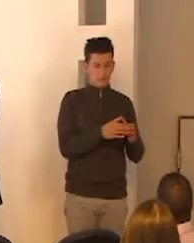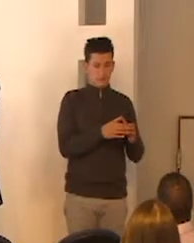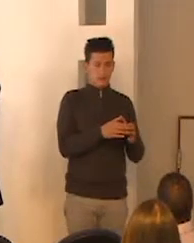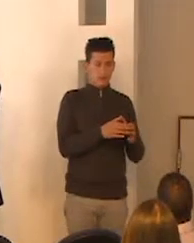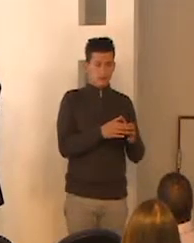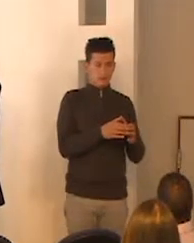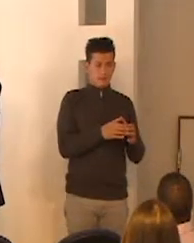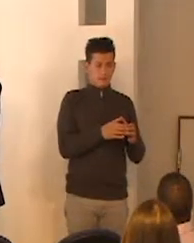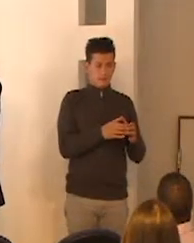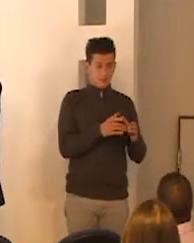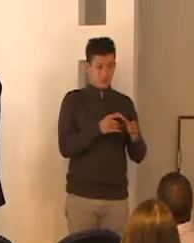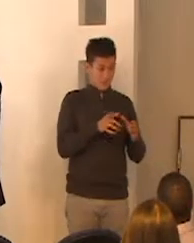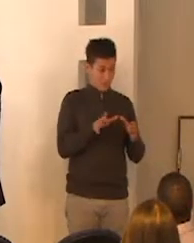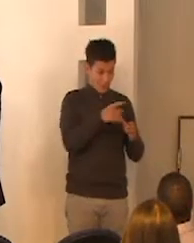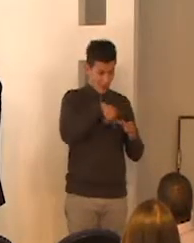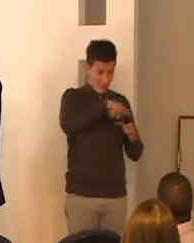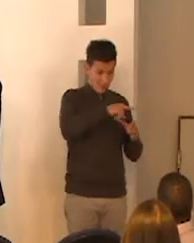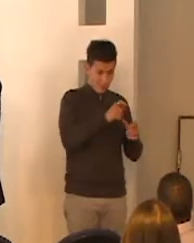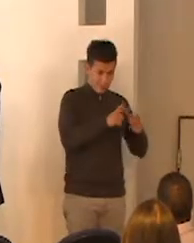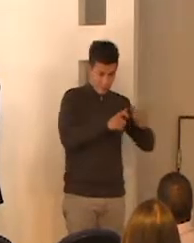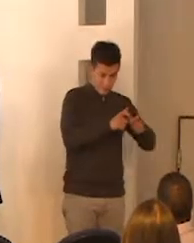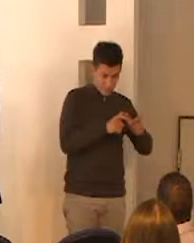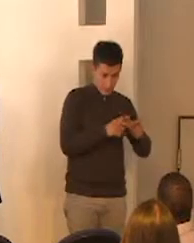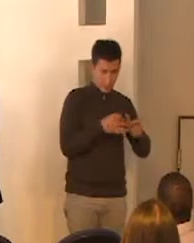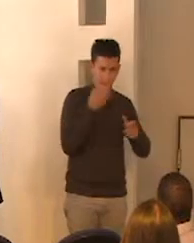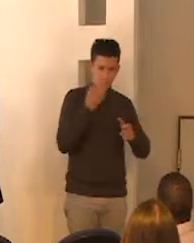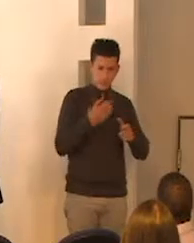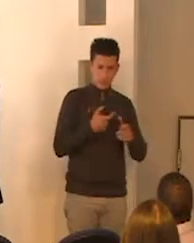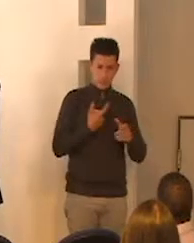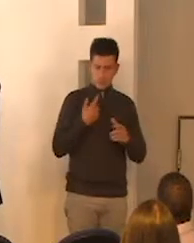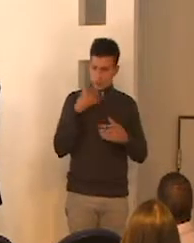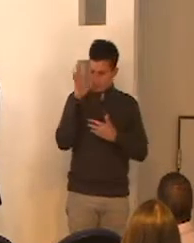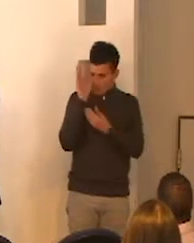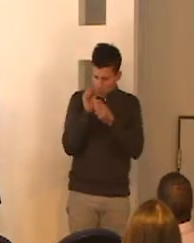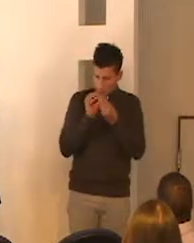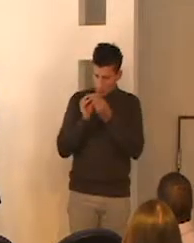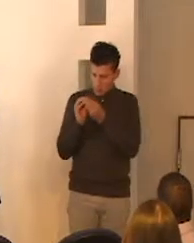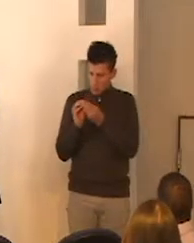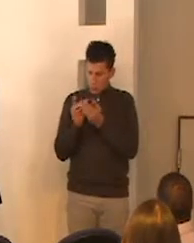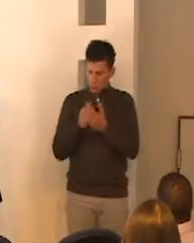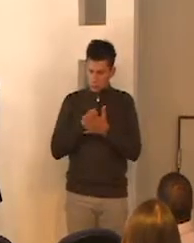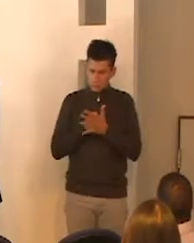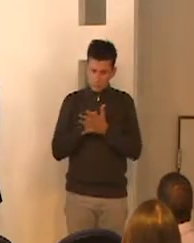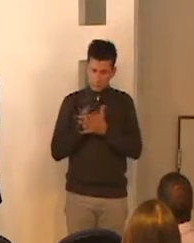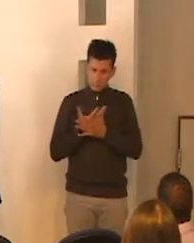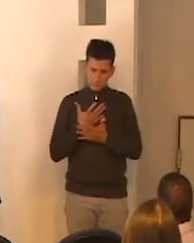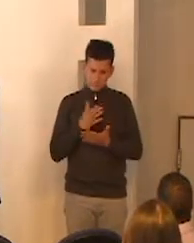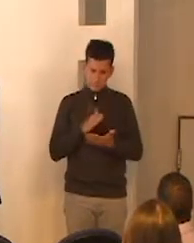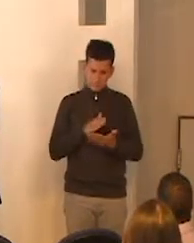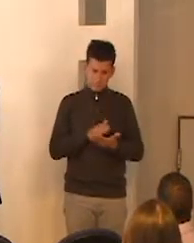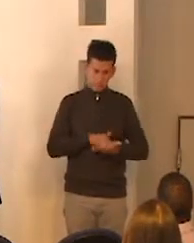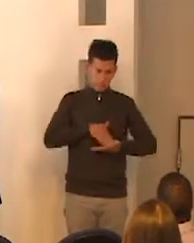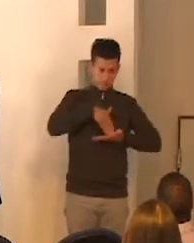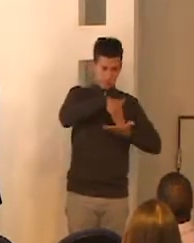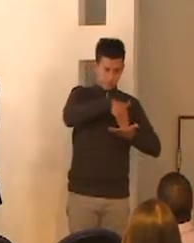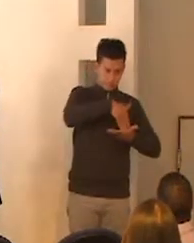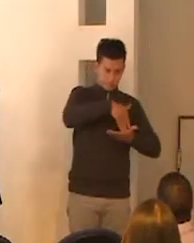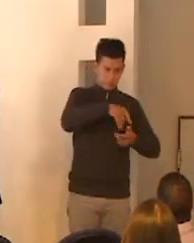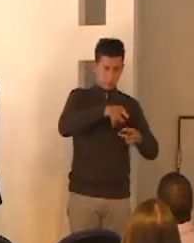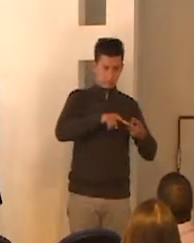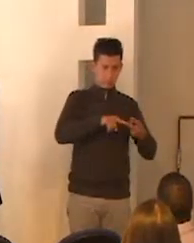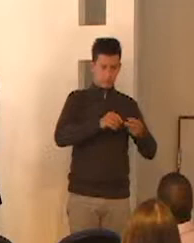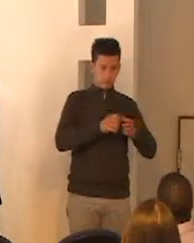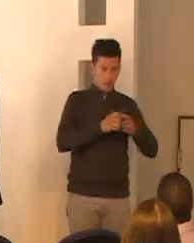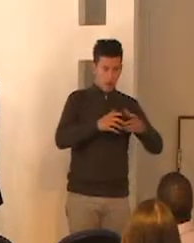permanentemente estamos abocados a la necesidad de posicionar, de ampliar